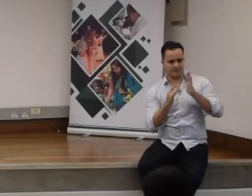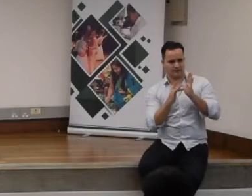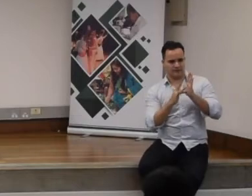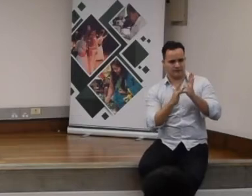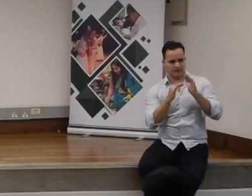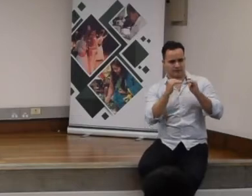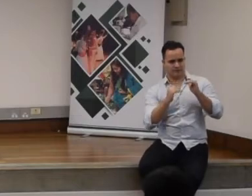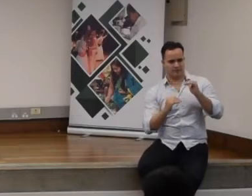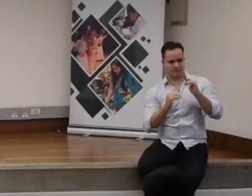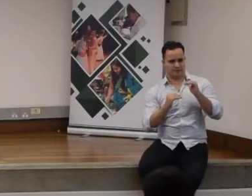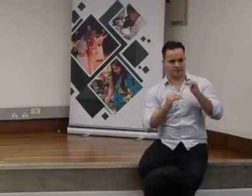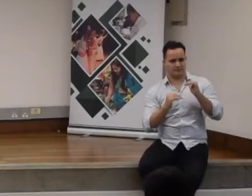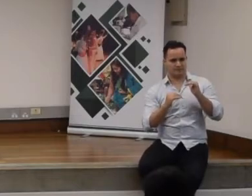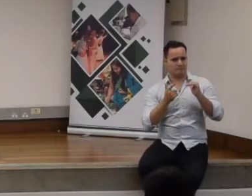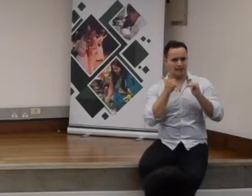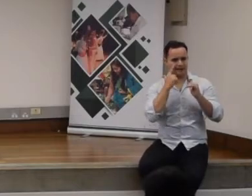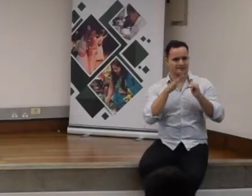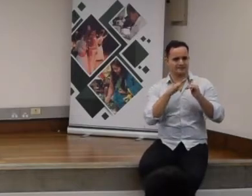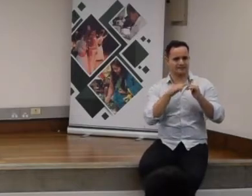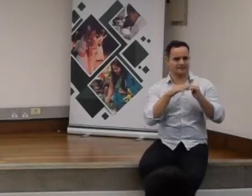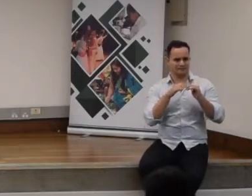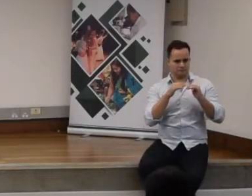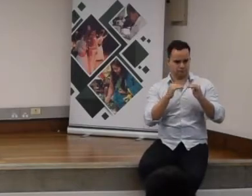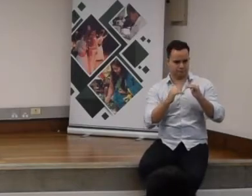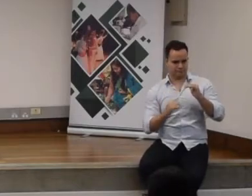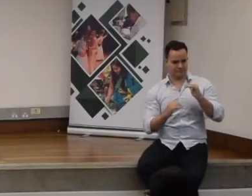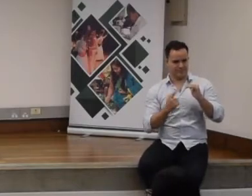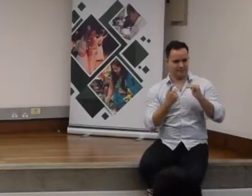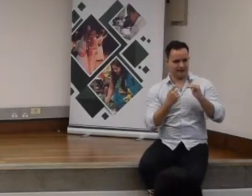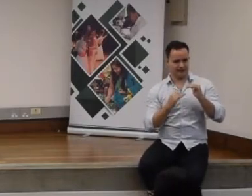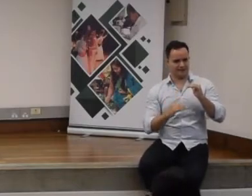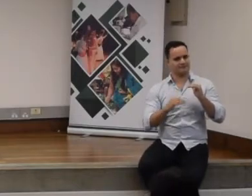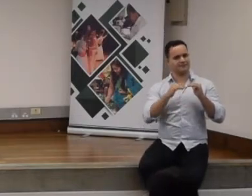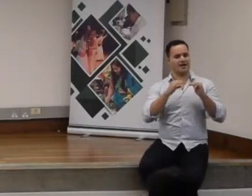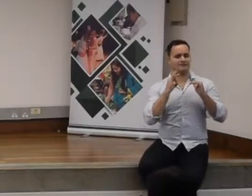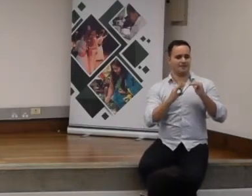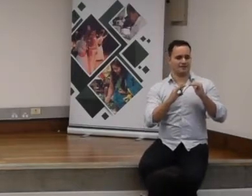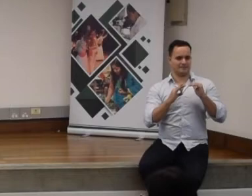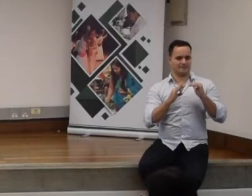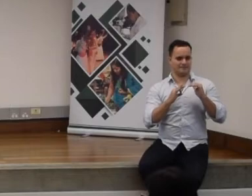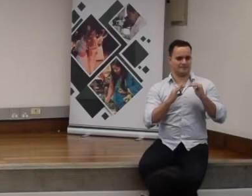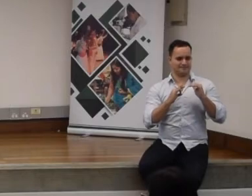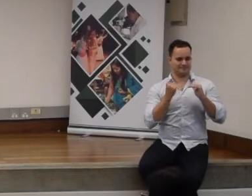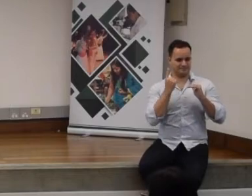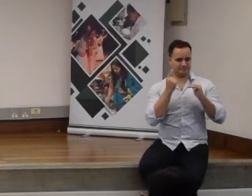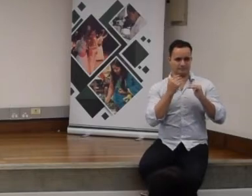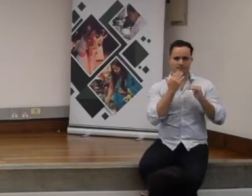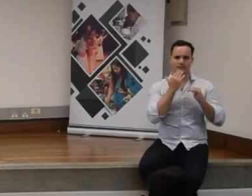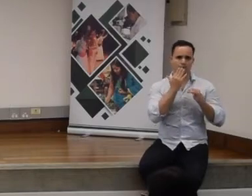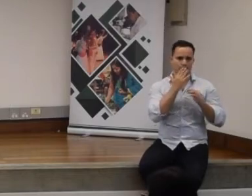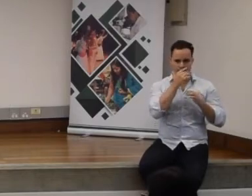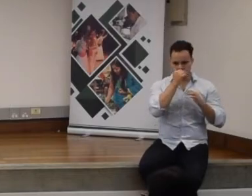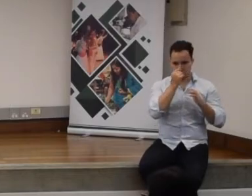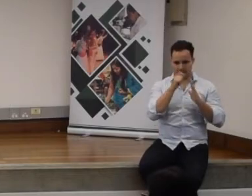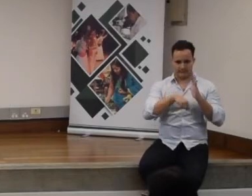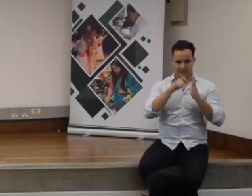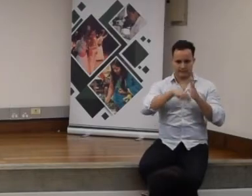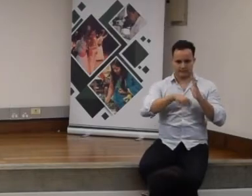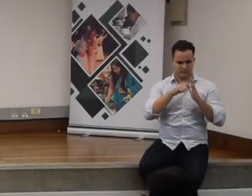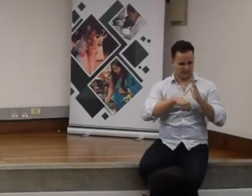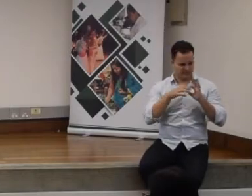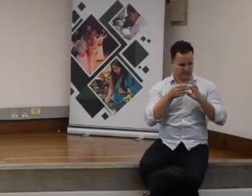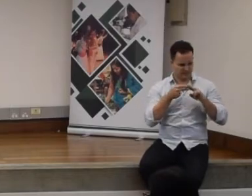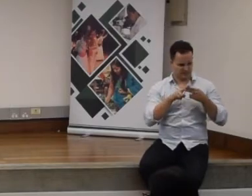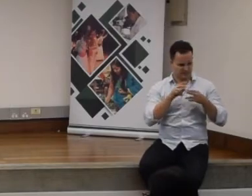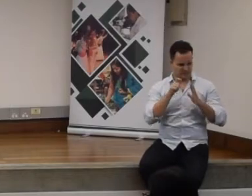en el que refieren por ejemplo, sus experiencias significativas, que es todo lo que han hecho en términos de mejoramiento